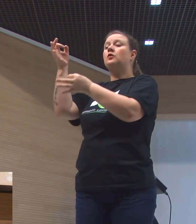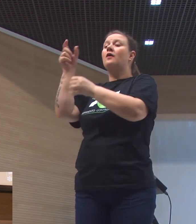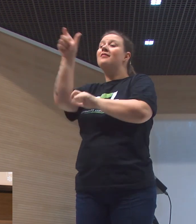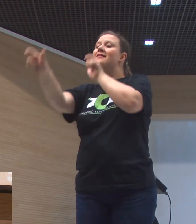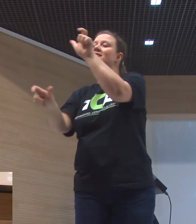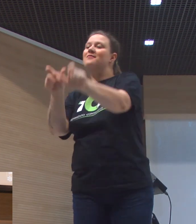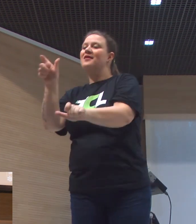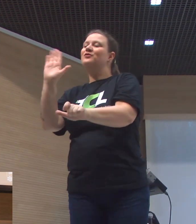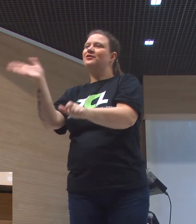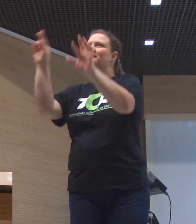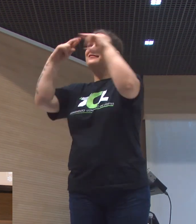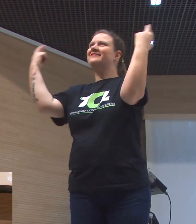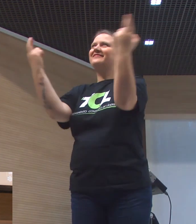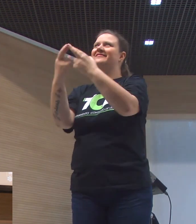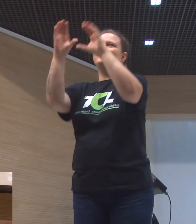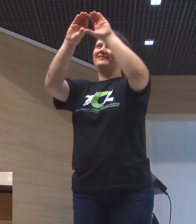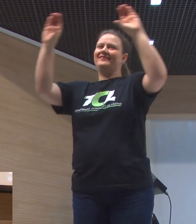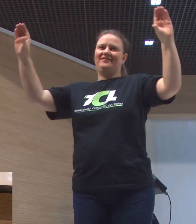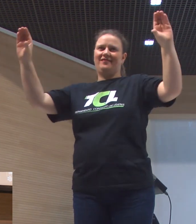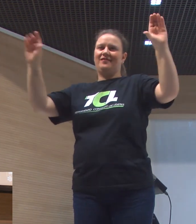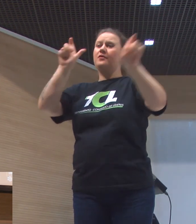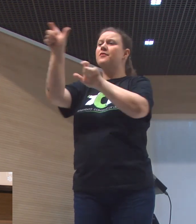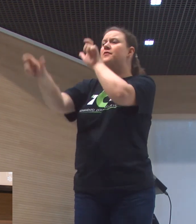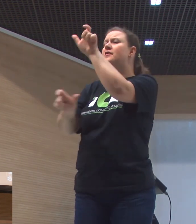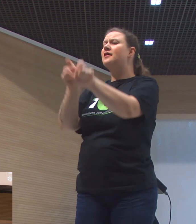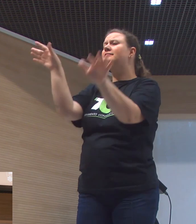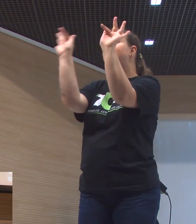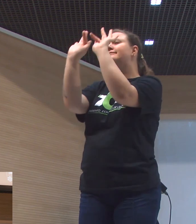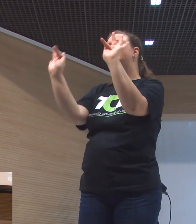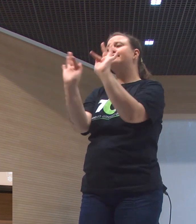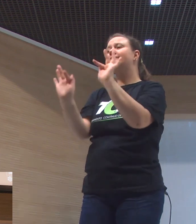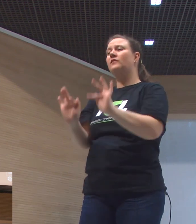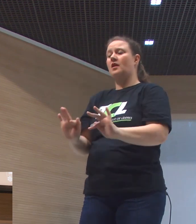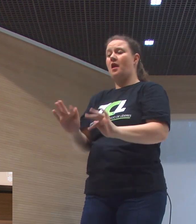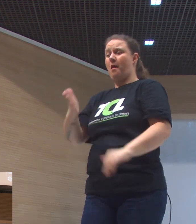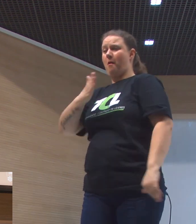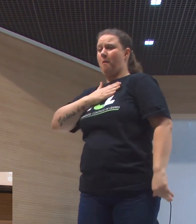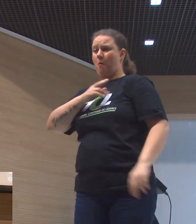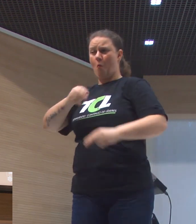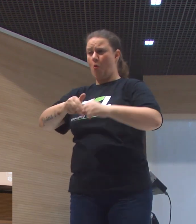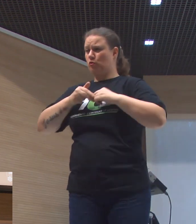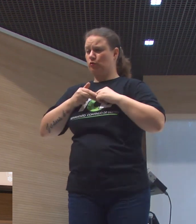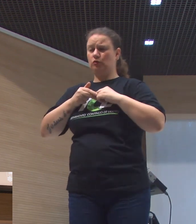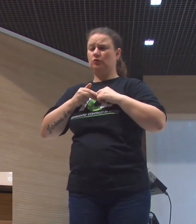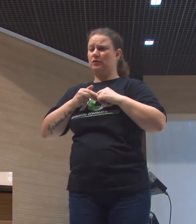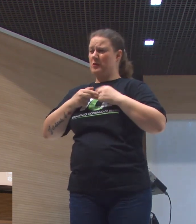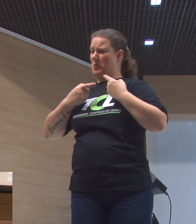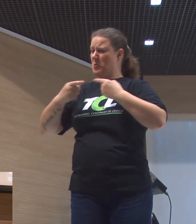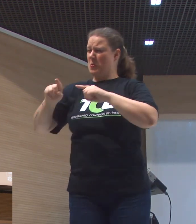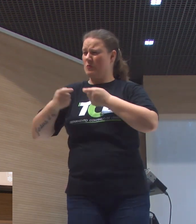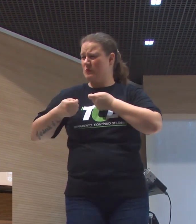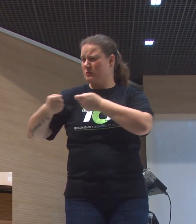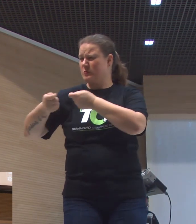dos céus. Bem-aventurados serão vocês quando por minha causa os insultarem,